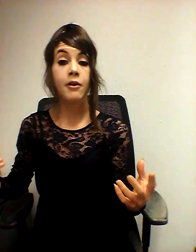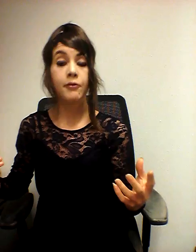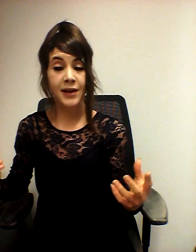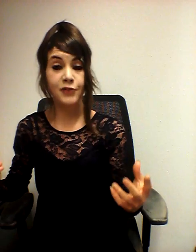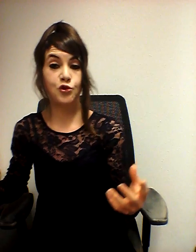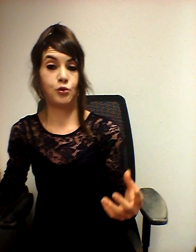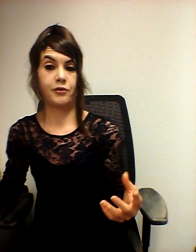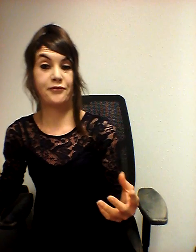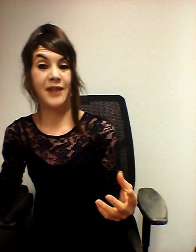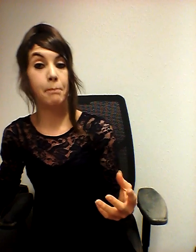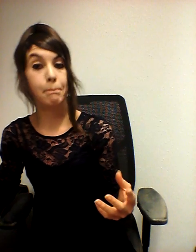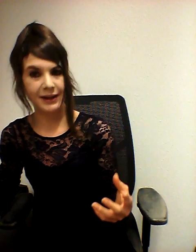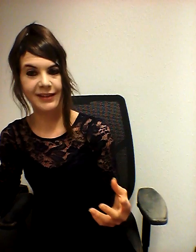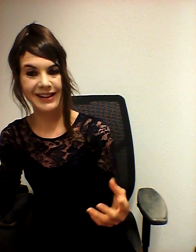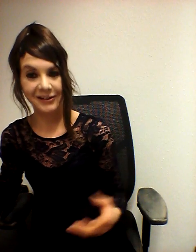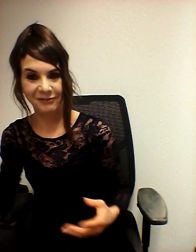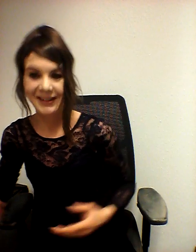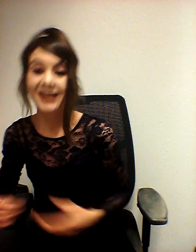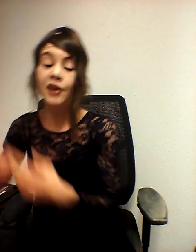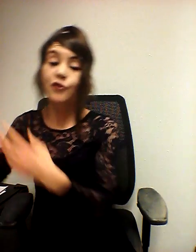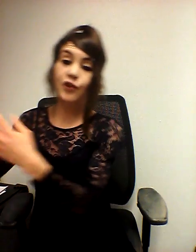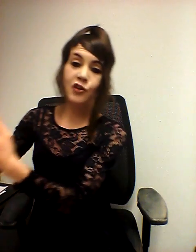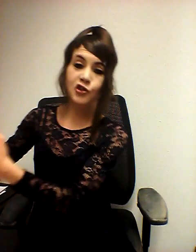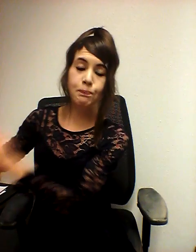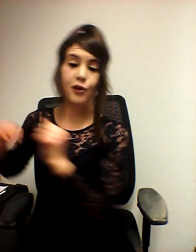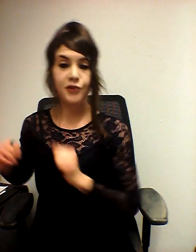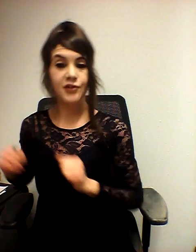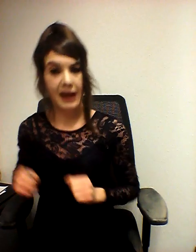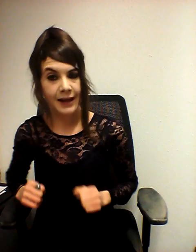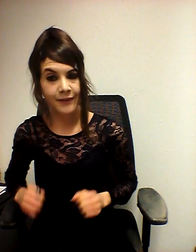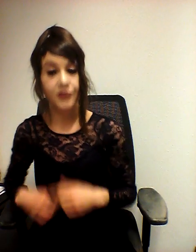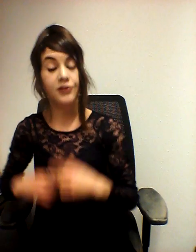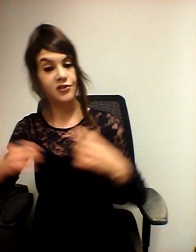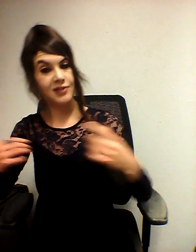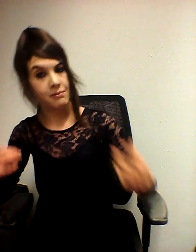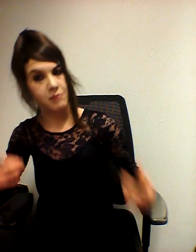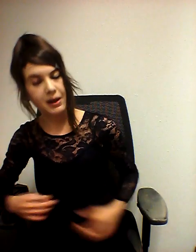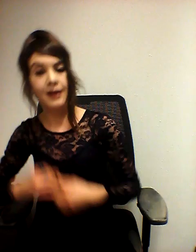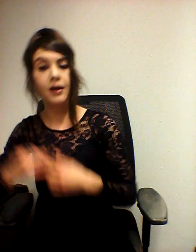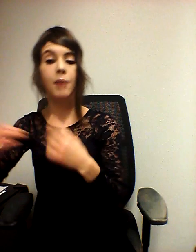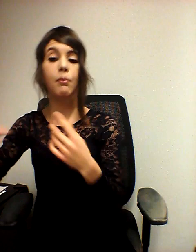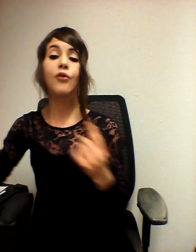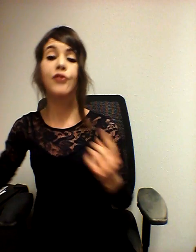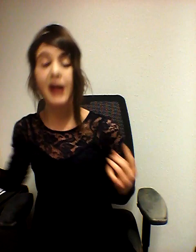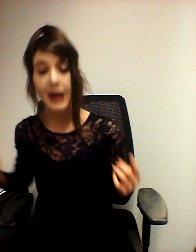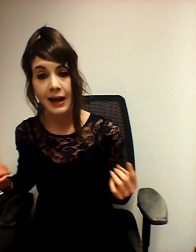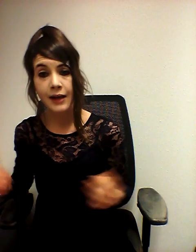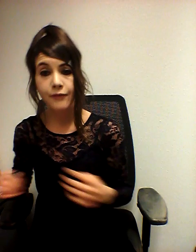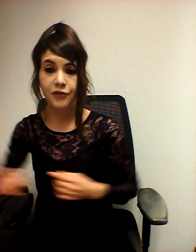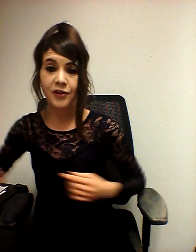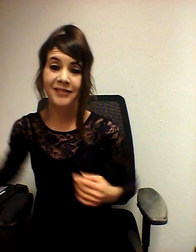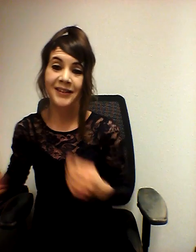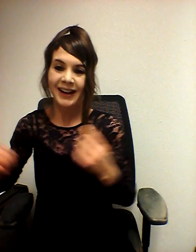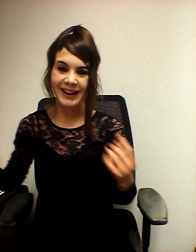vetzuur verbindingen Transport eiwitten dat zijn membraan aangebonden eiwitten eh